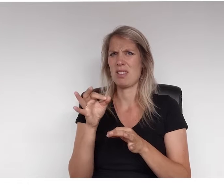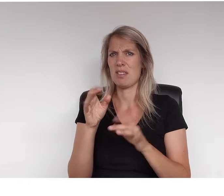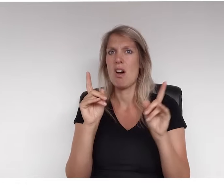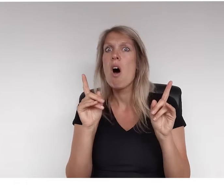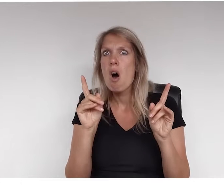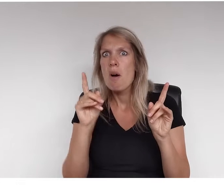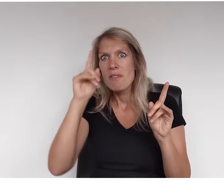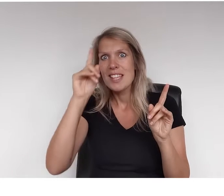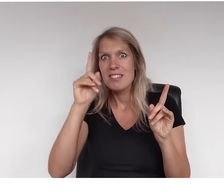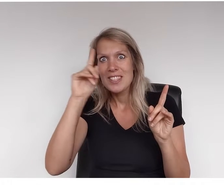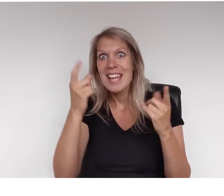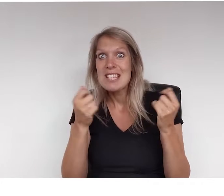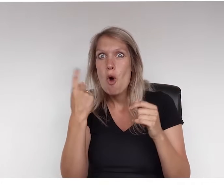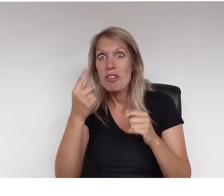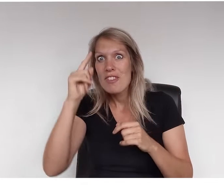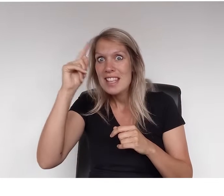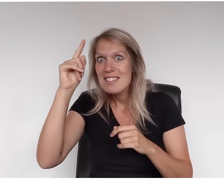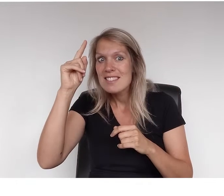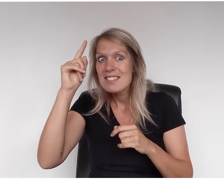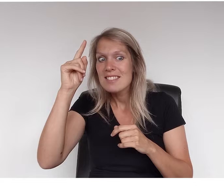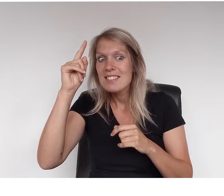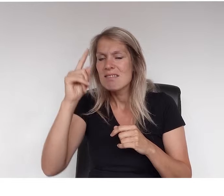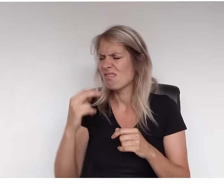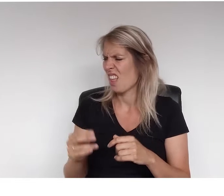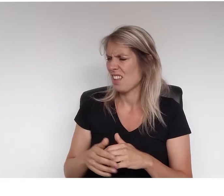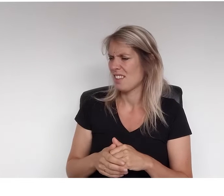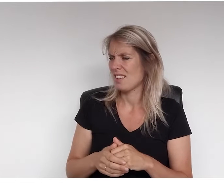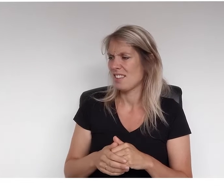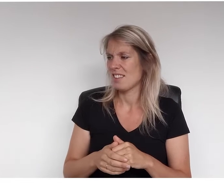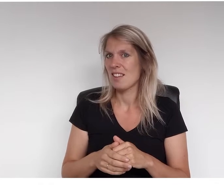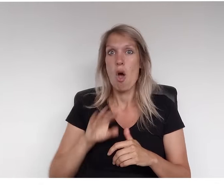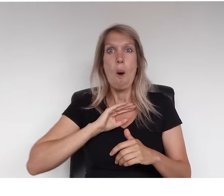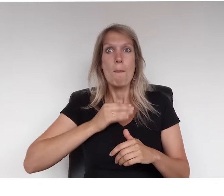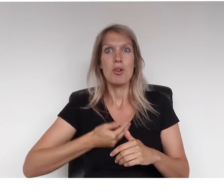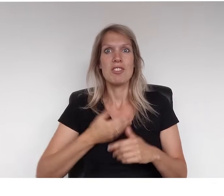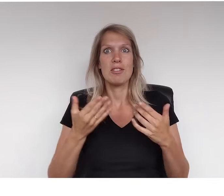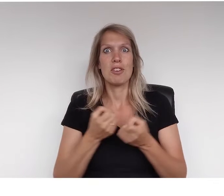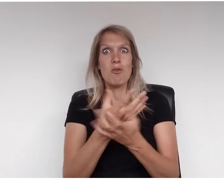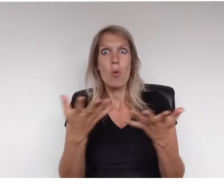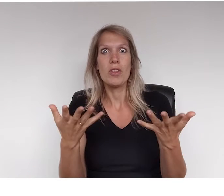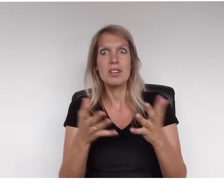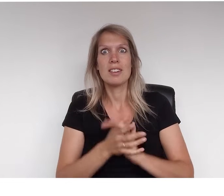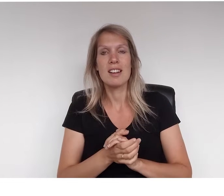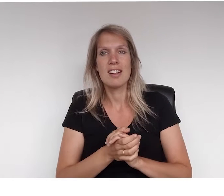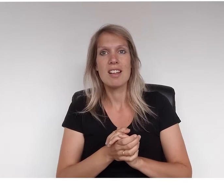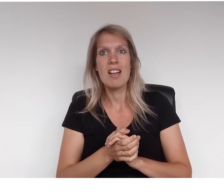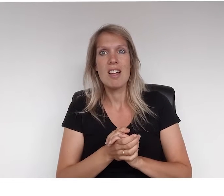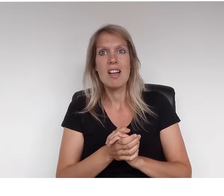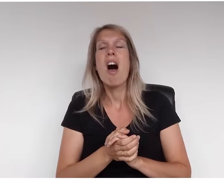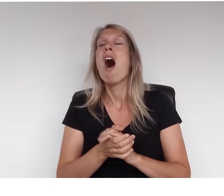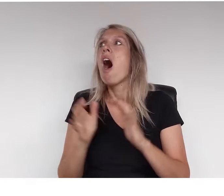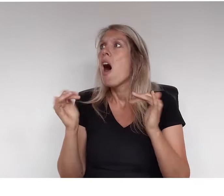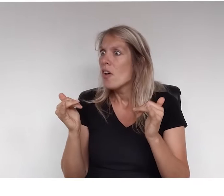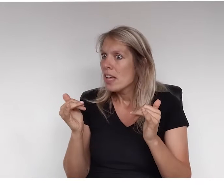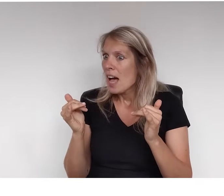je wie er wel wat vanaf weet? Nee. Professor Verwonder. Oh ja, ja, dat denk ik wel. Ja, pak je boek. Ja. Kom, ik en hou ik zit wel zelfs vast. Te denken hè, over